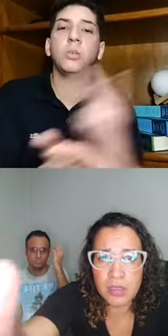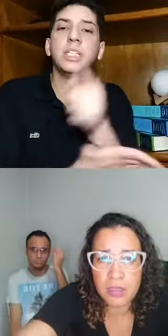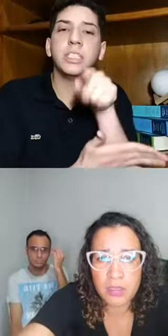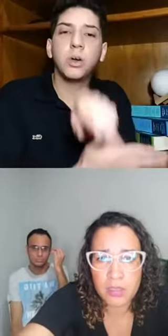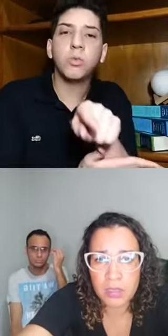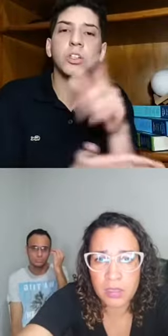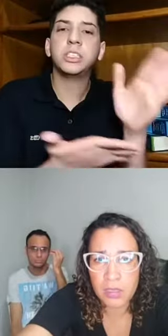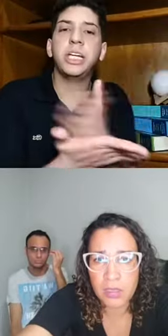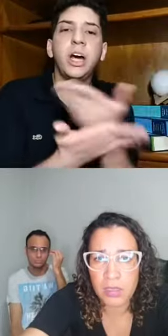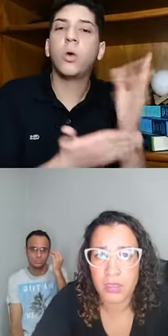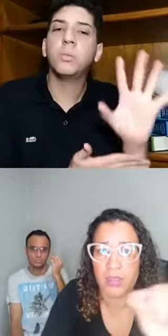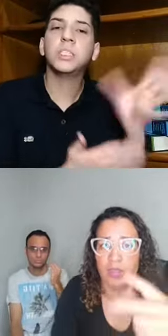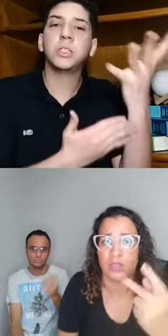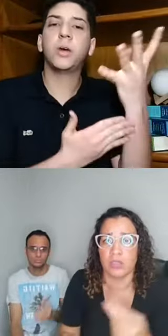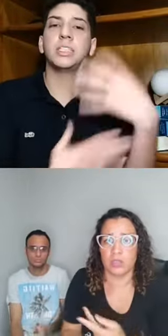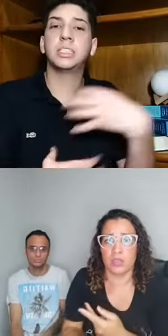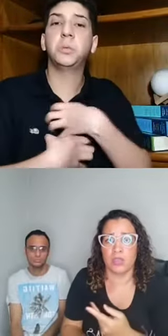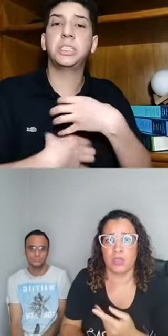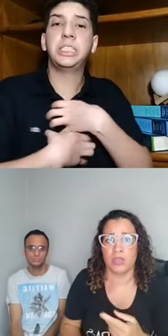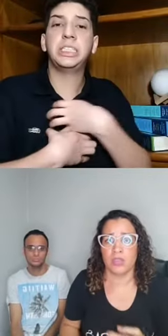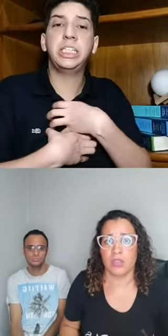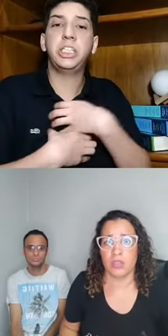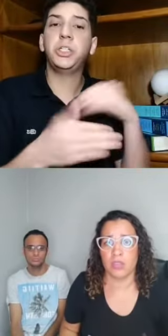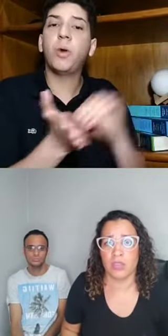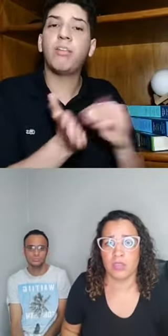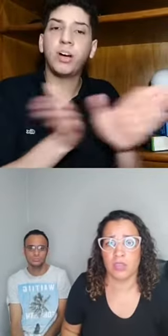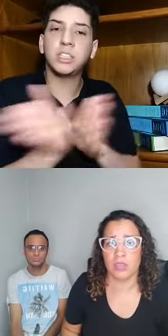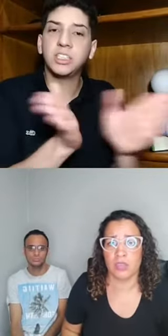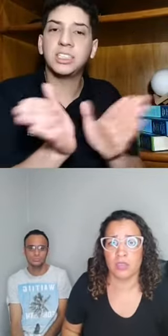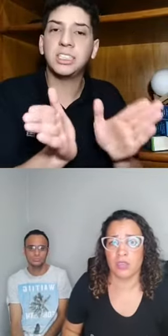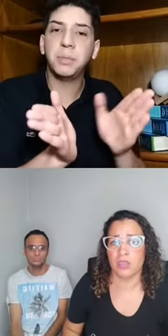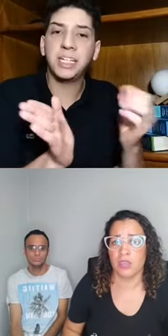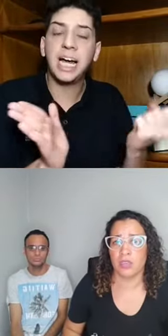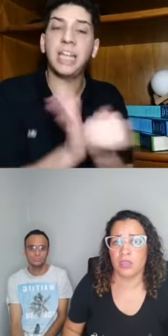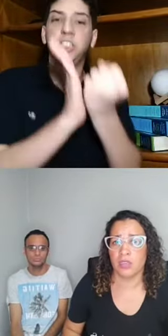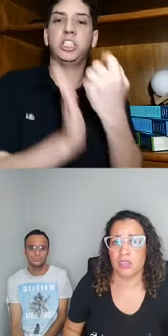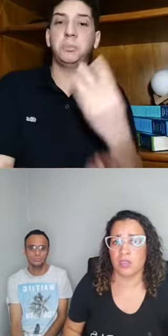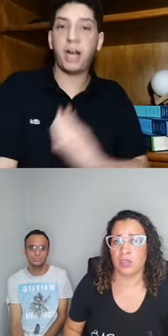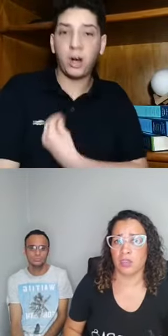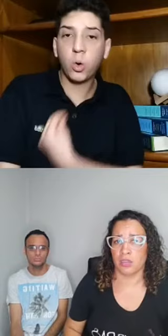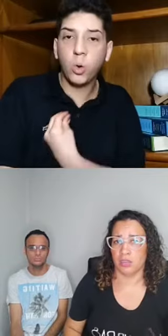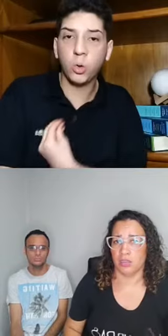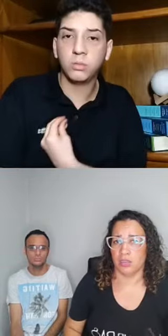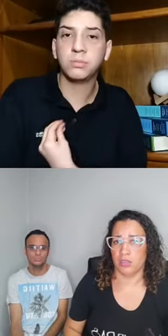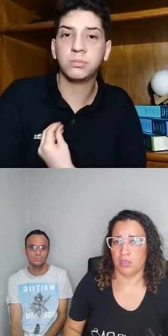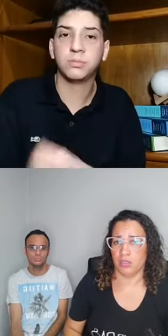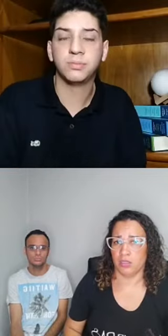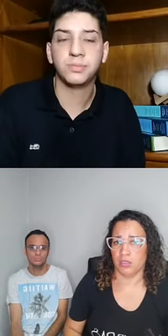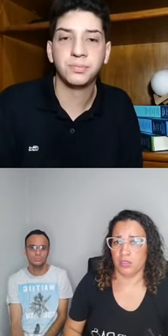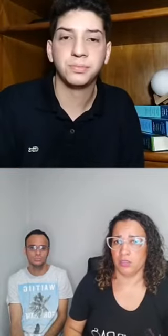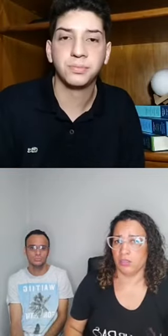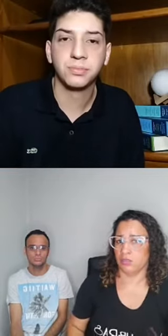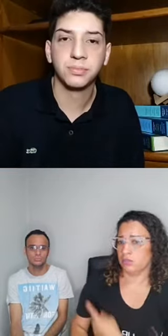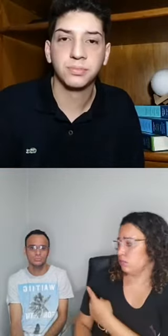Já aconteceu com você alguma situação que você sentiu a falta de acessibilidade que te marcou?